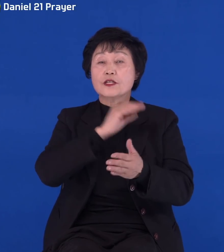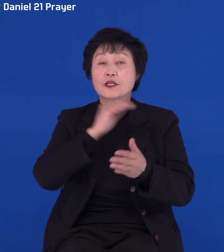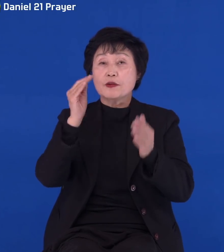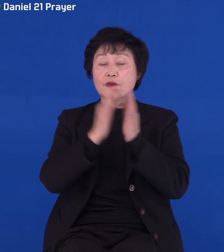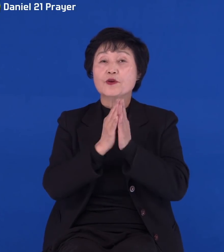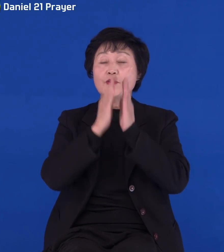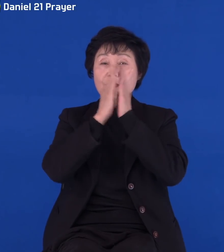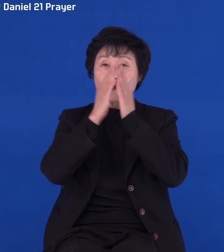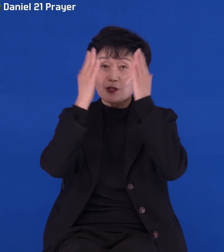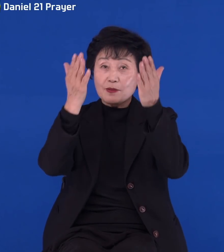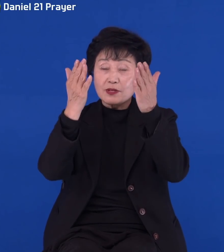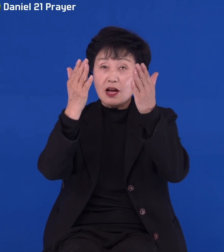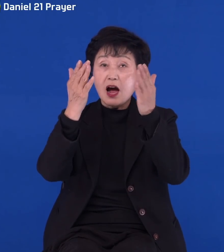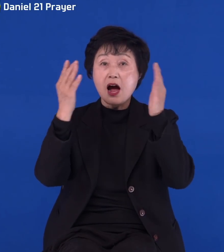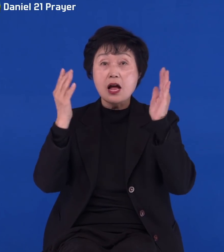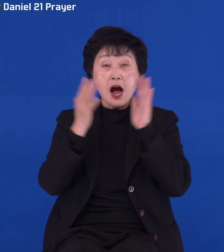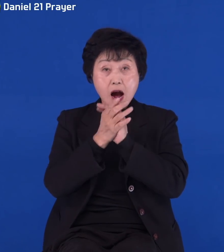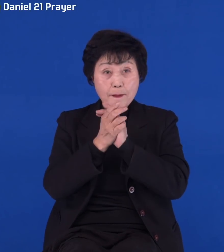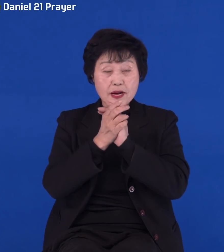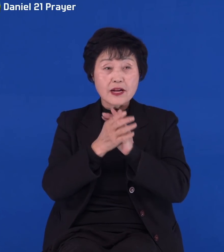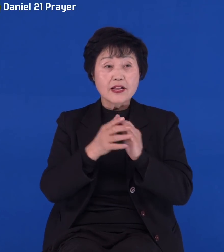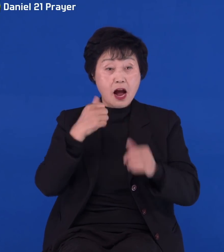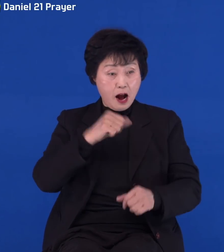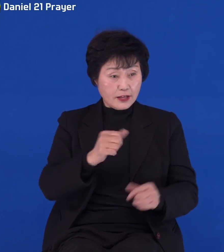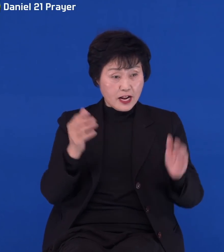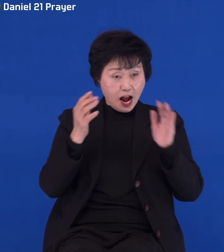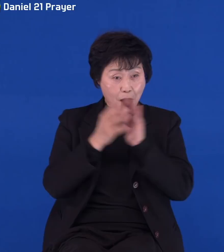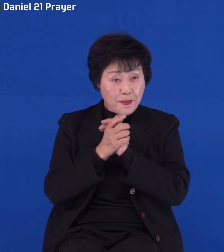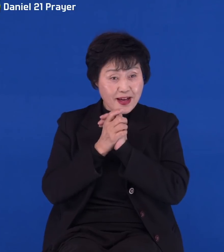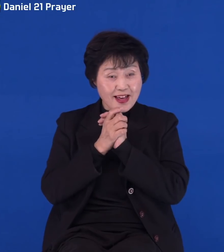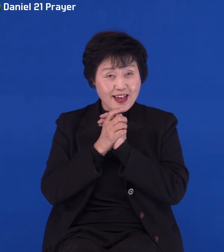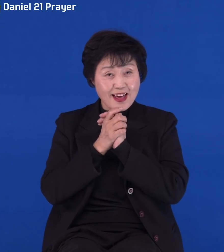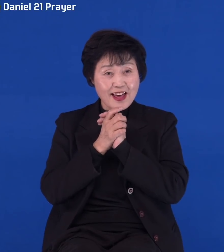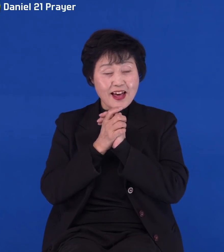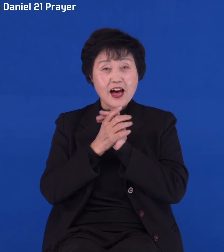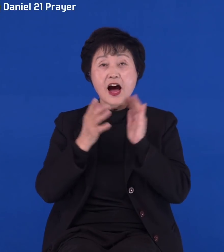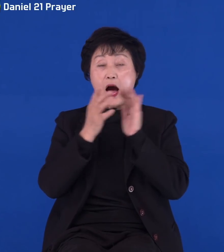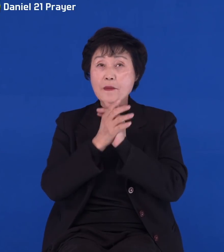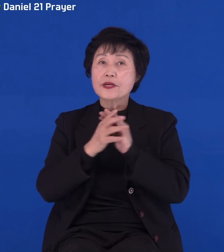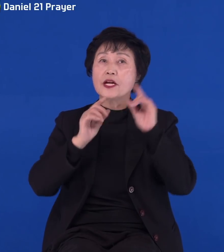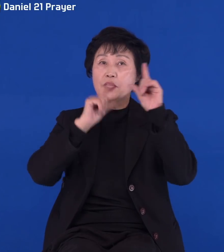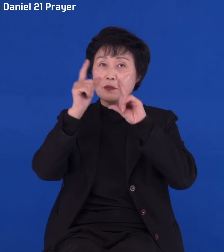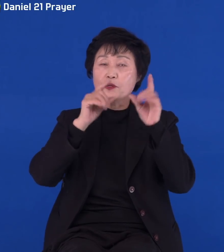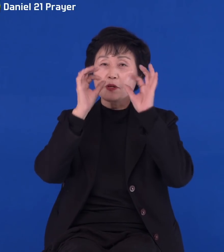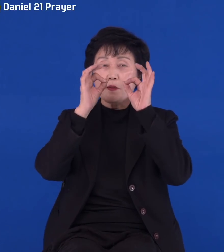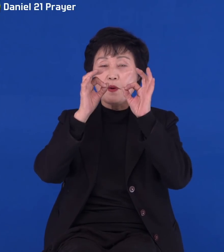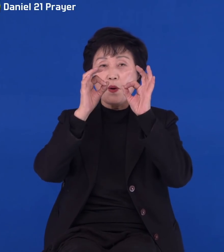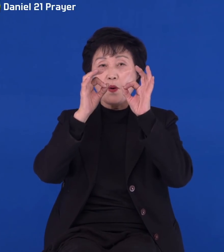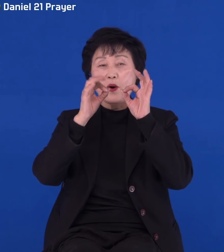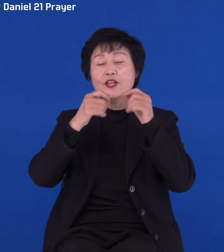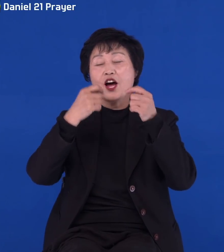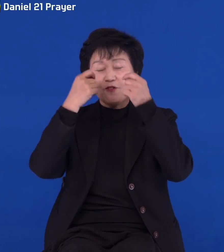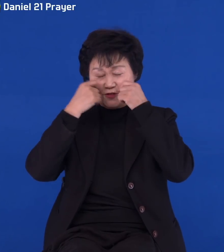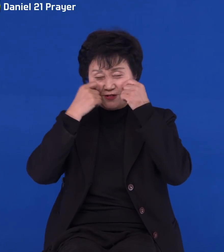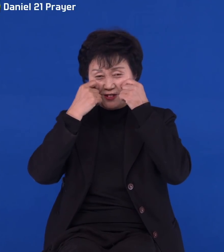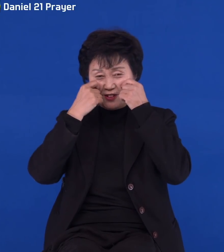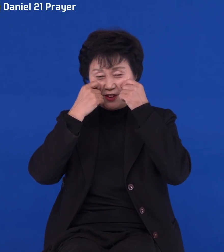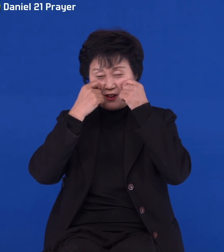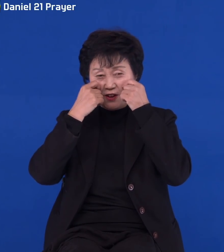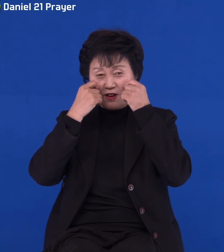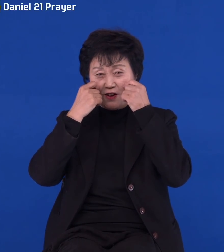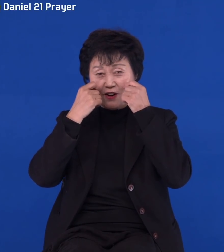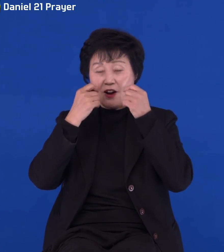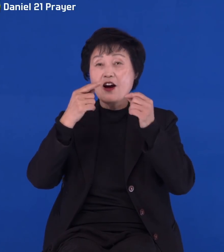마지막 퀴즈가 있습니다. 저는 그 모습을 보고 엉엉 울었습니다. 울었던 이유 1번, 우리 아들이 빵 지 혼자 다 먹어서 내가